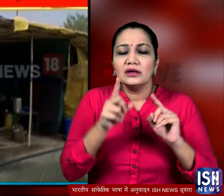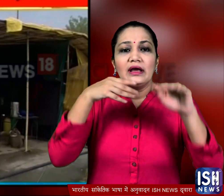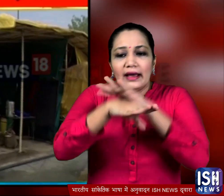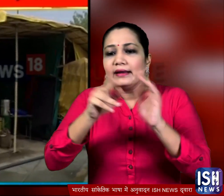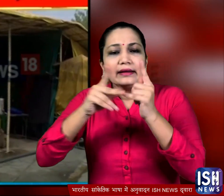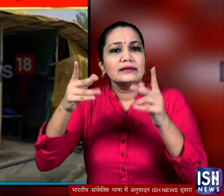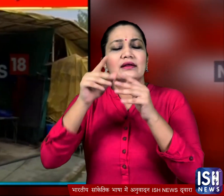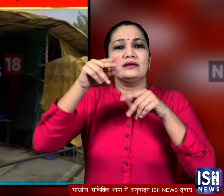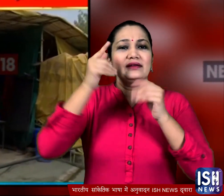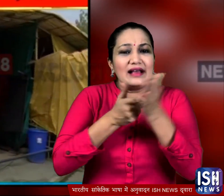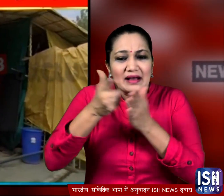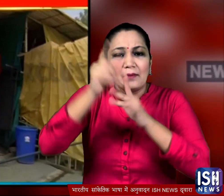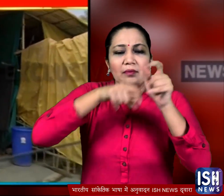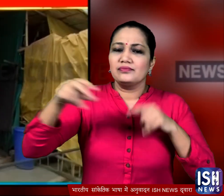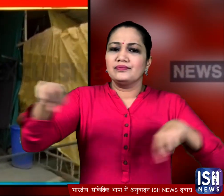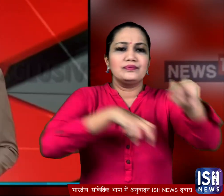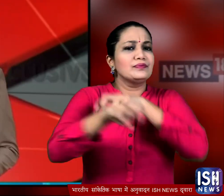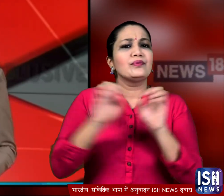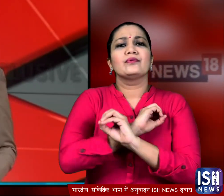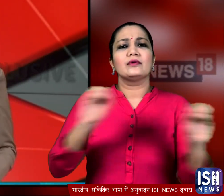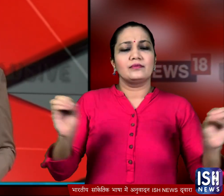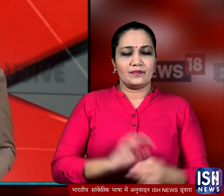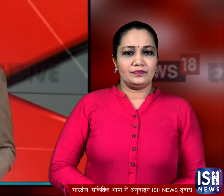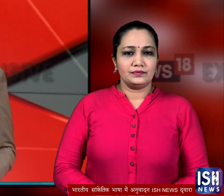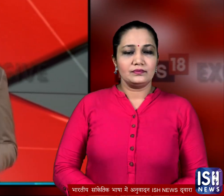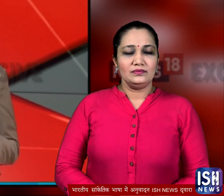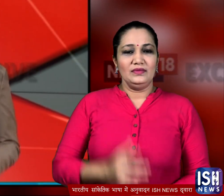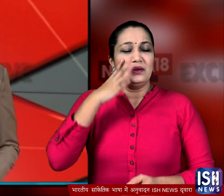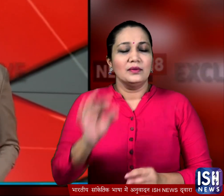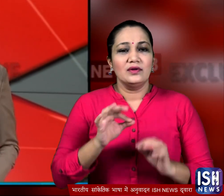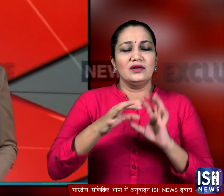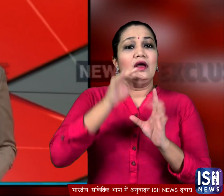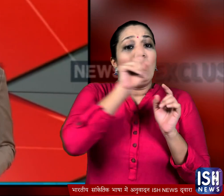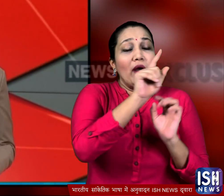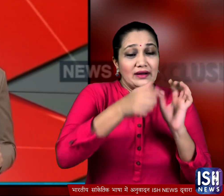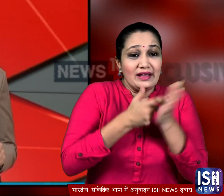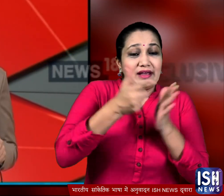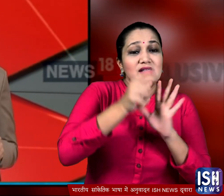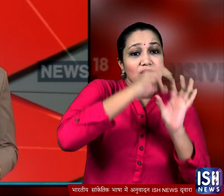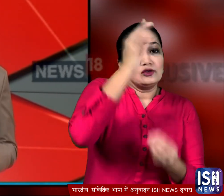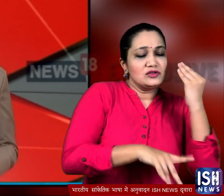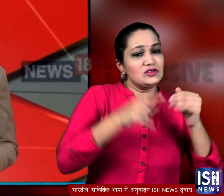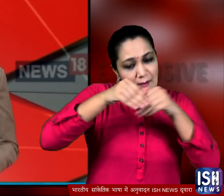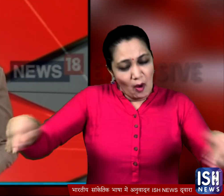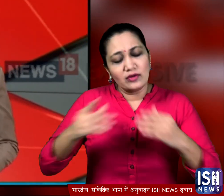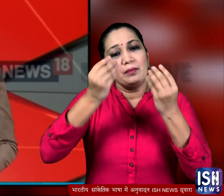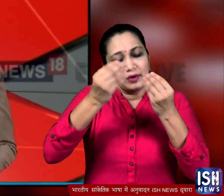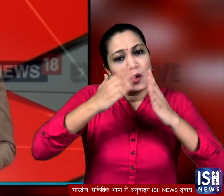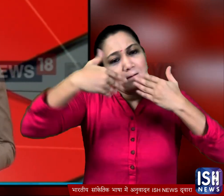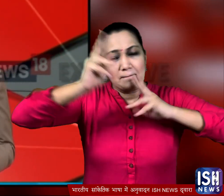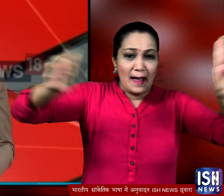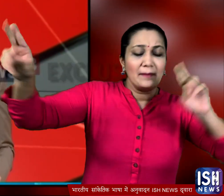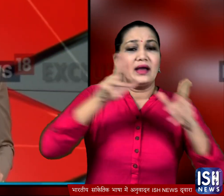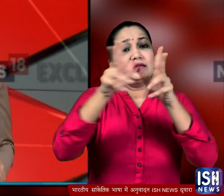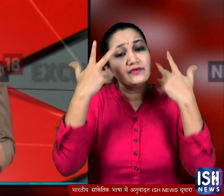लेकिन किसानों की चहल पहल काफी कम है। सौभाग्य की बात यह कि एक किसान संगठन ने ही किसानों से बॉर्डर खाली करने की अपील की है और